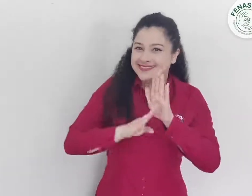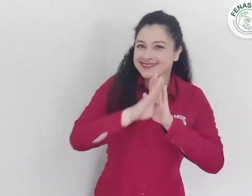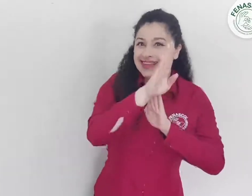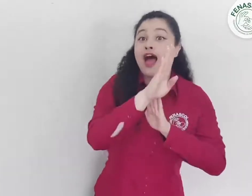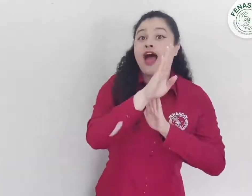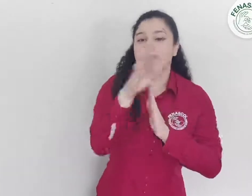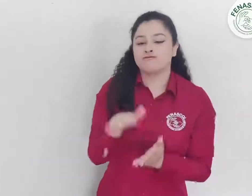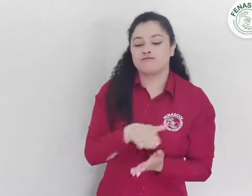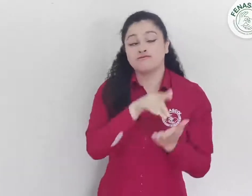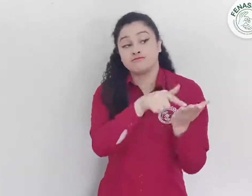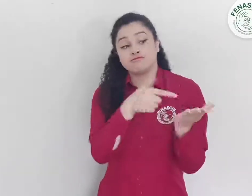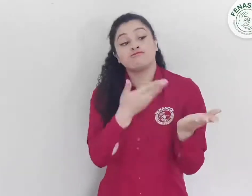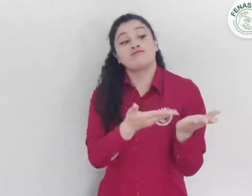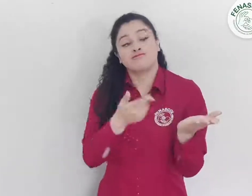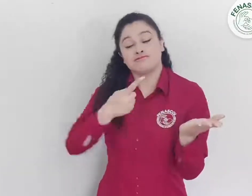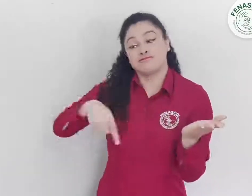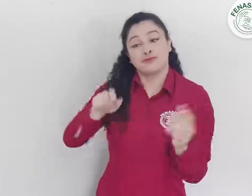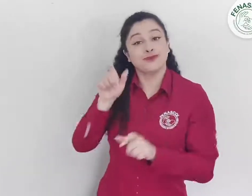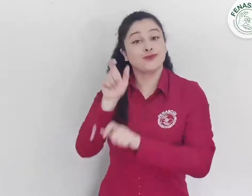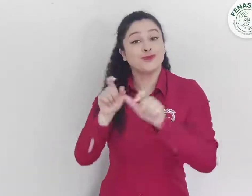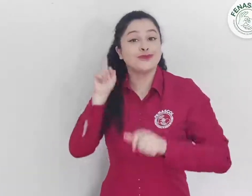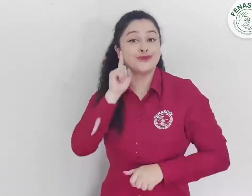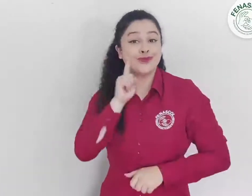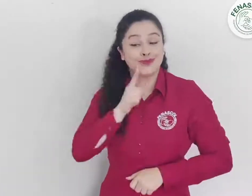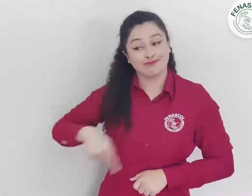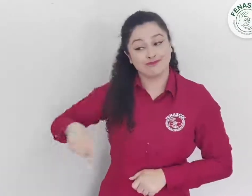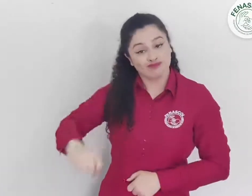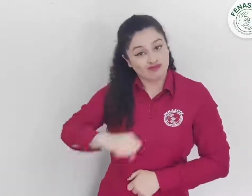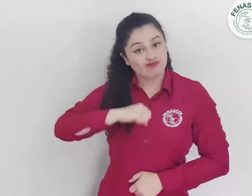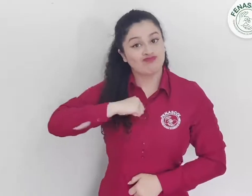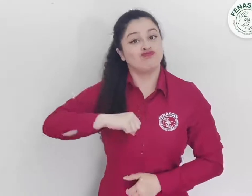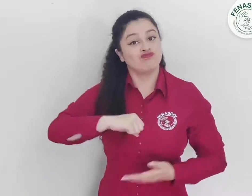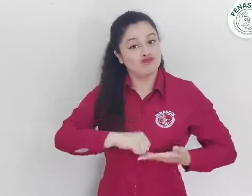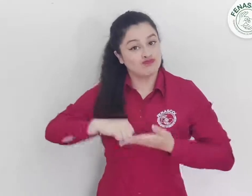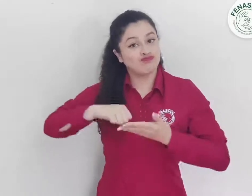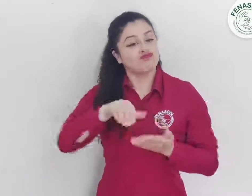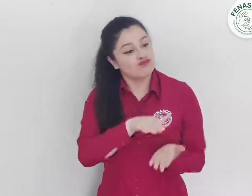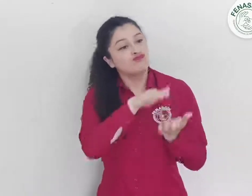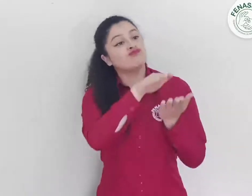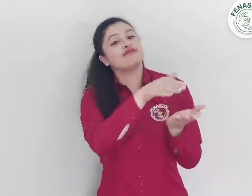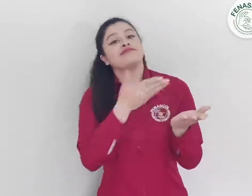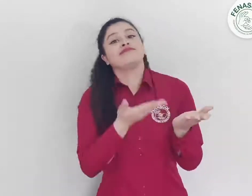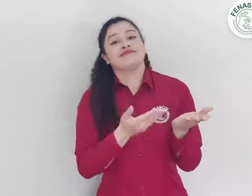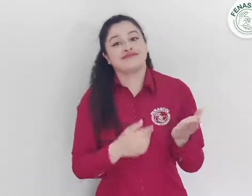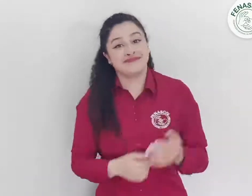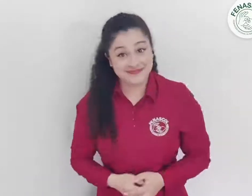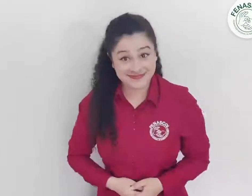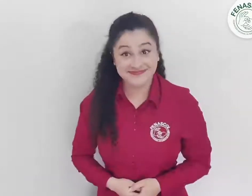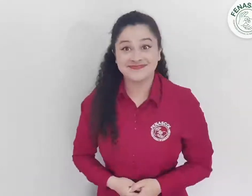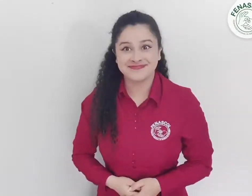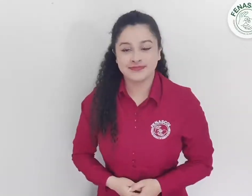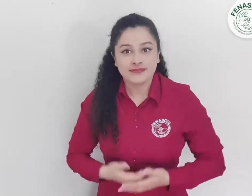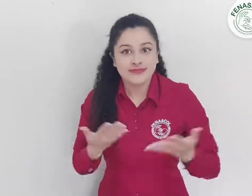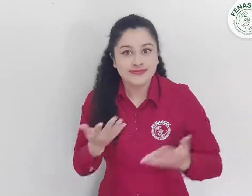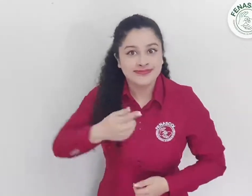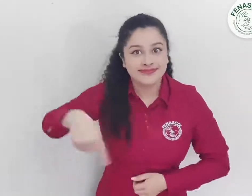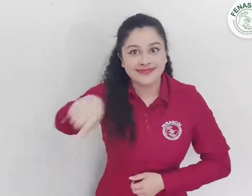desarrollo y así visibilizar los derechos de las personas sordas